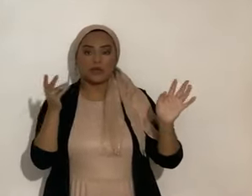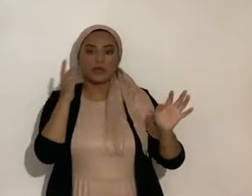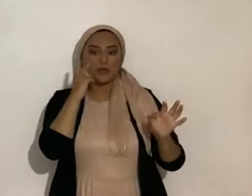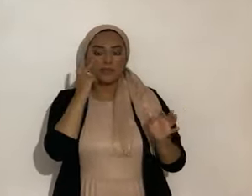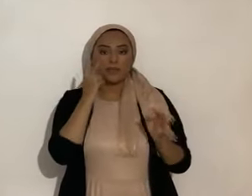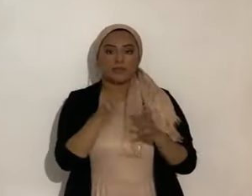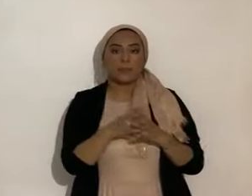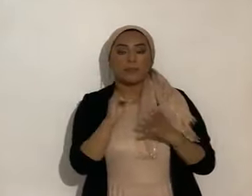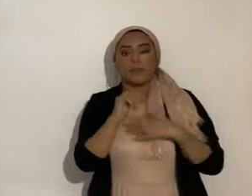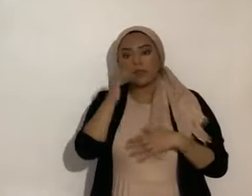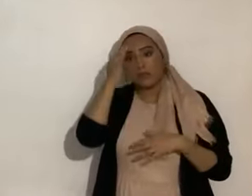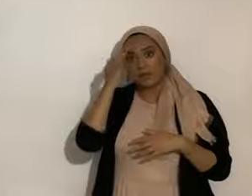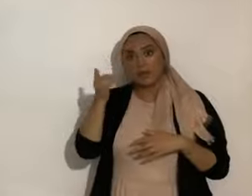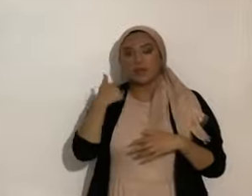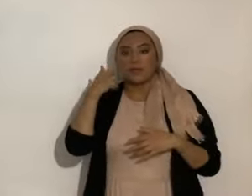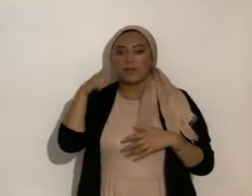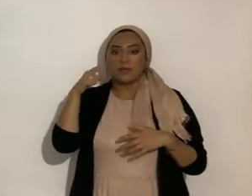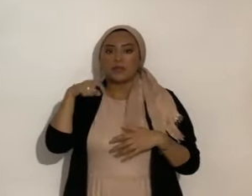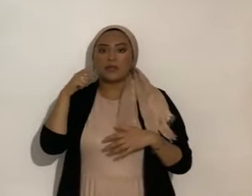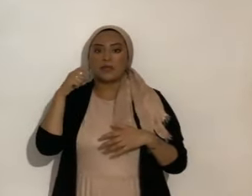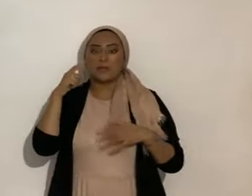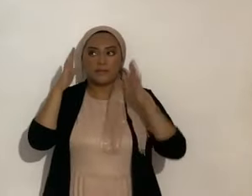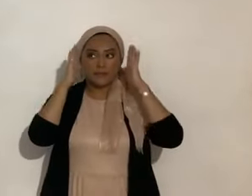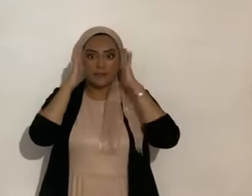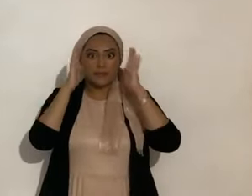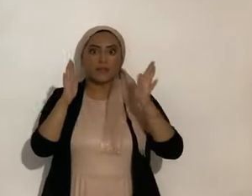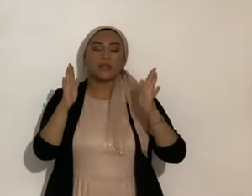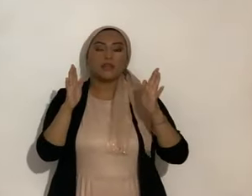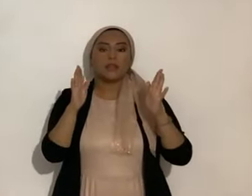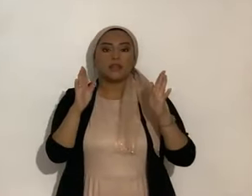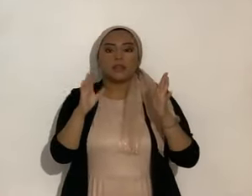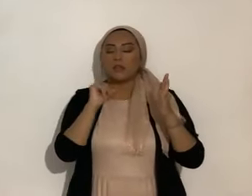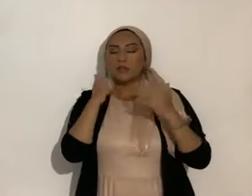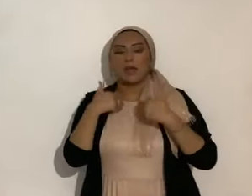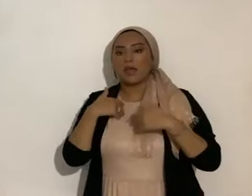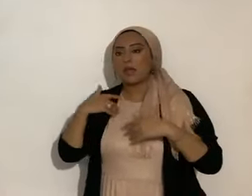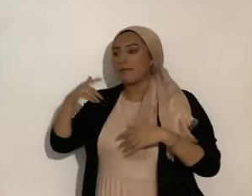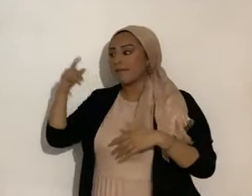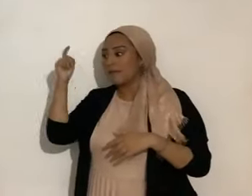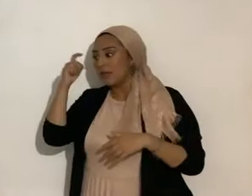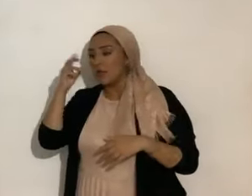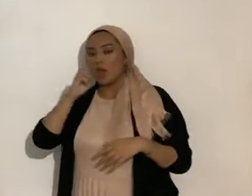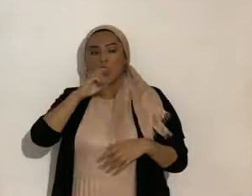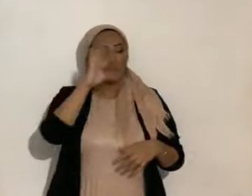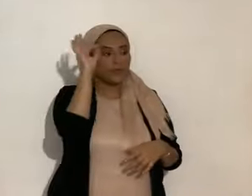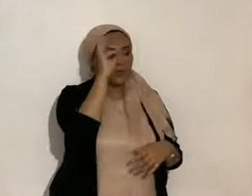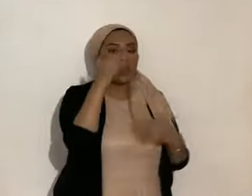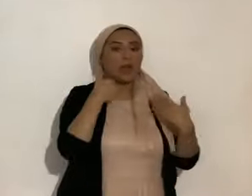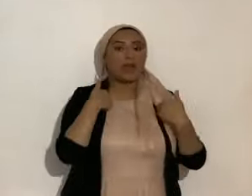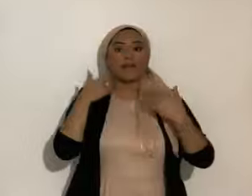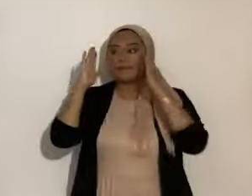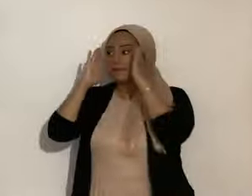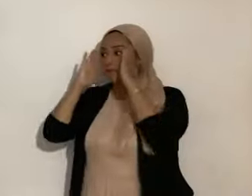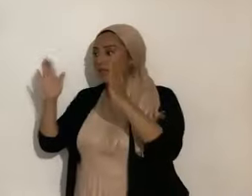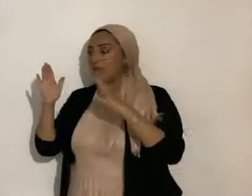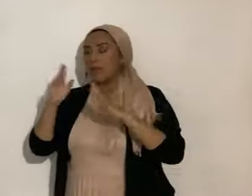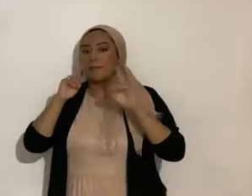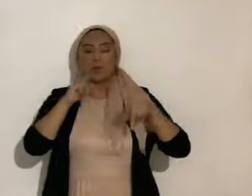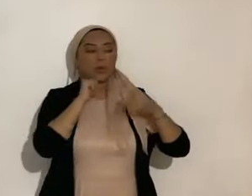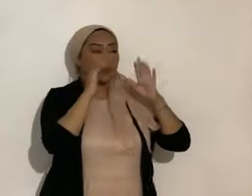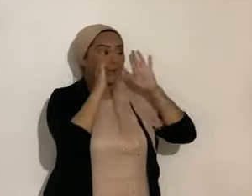cómo es. Entonces, por eso hay que estar bien atentos. Yo he dicho que no hay inteligentes ni tontos. Hay atentos y desatentos.